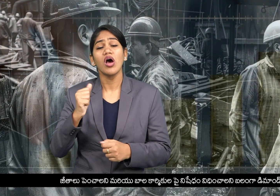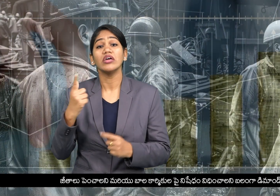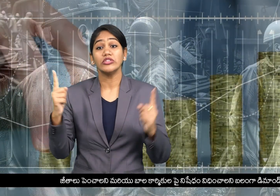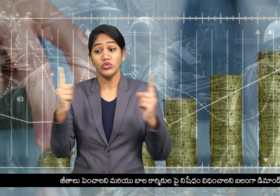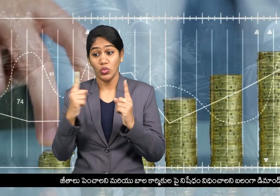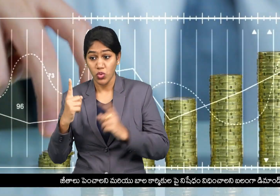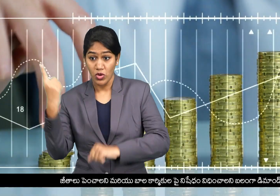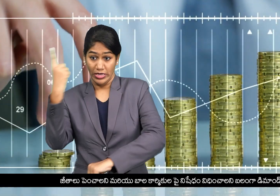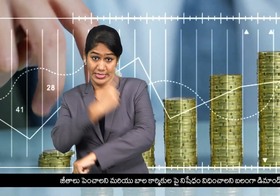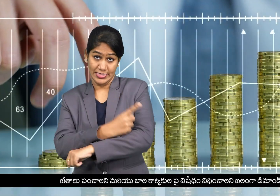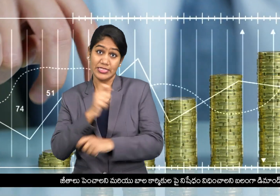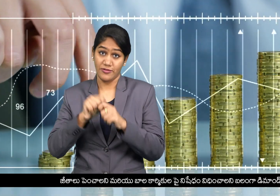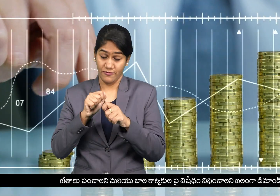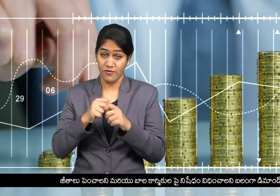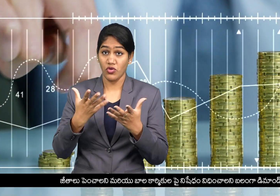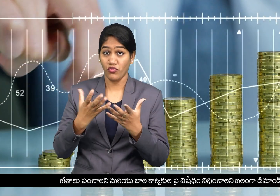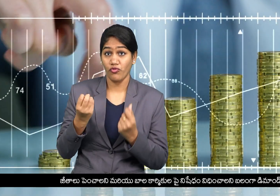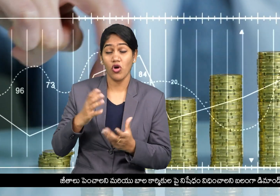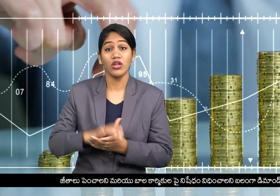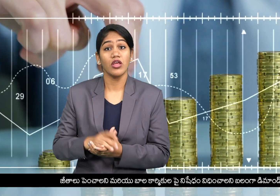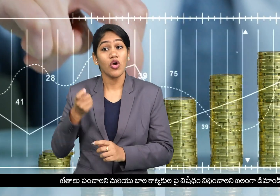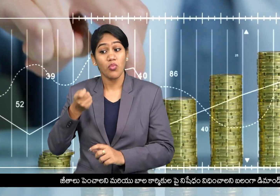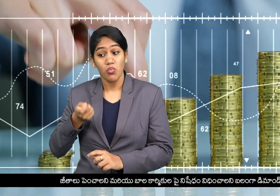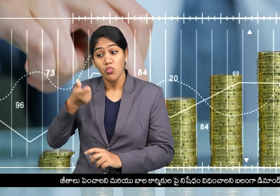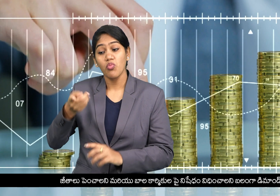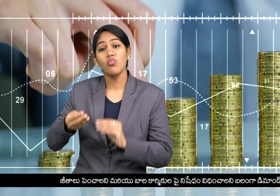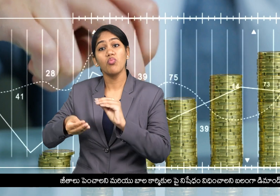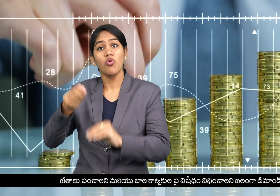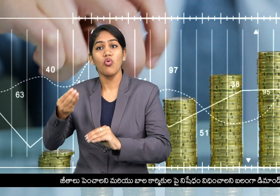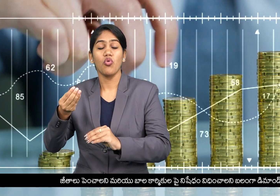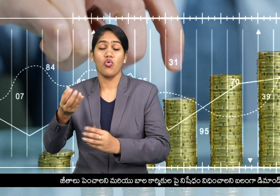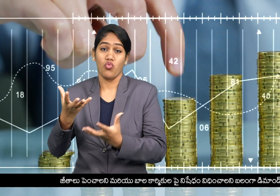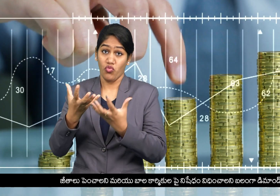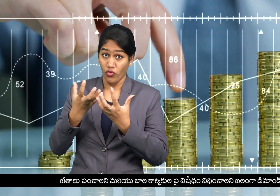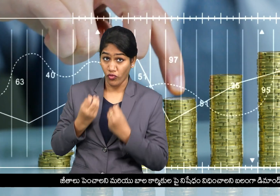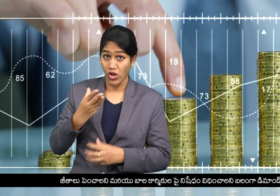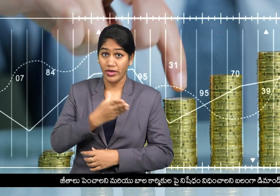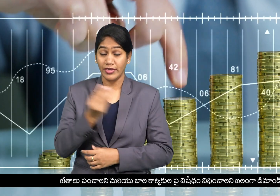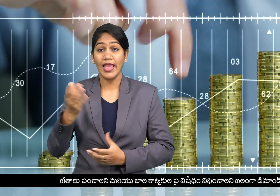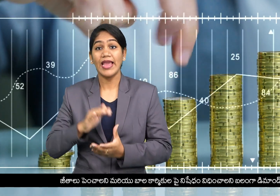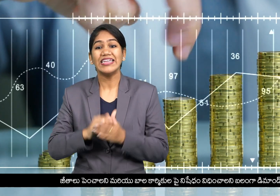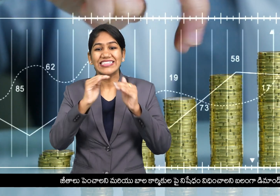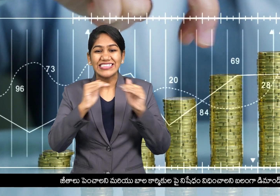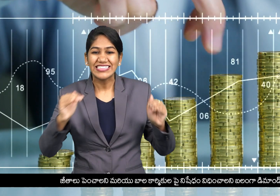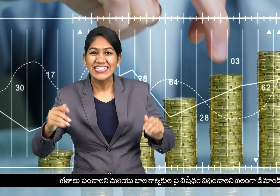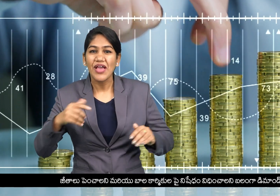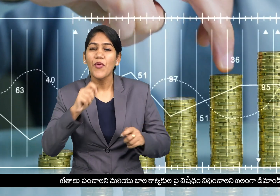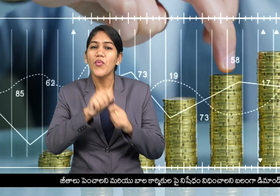జీతాలు పెంచాలని మరియు బాల కార్మికులపై నిషేధం విధించాలని బలంగా డిమాండ్ చేశారు.